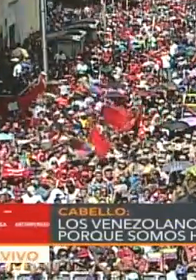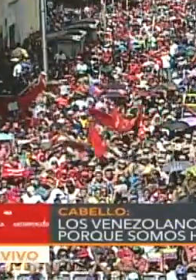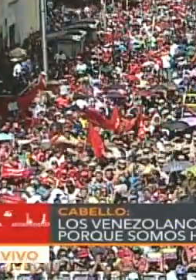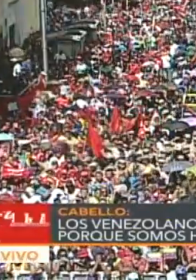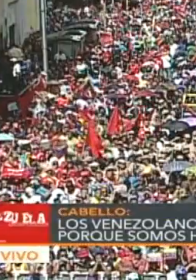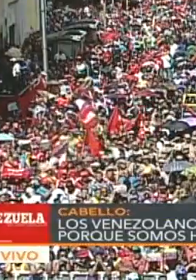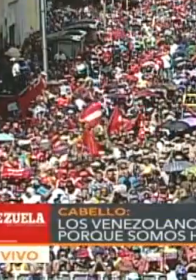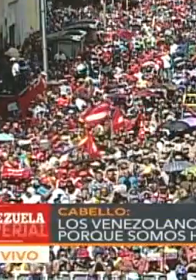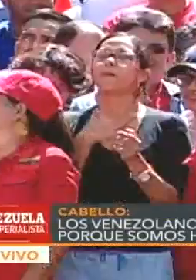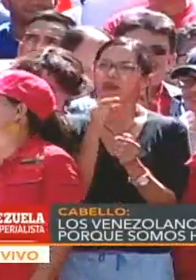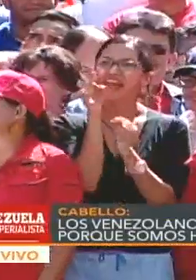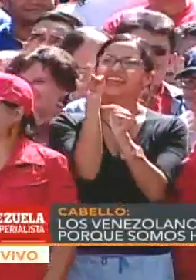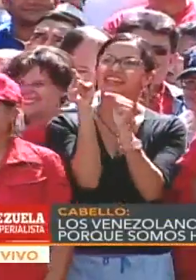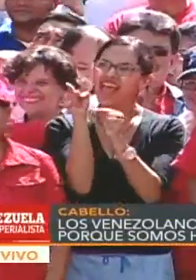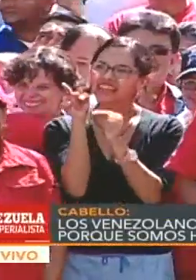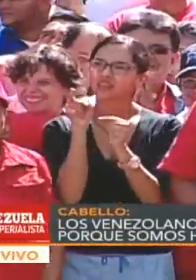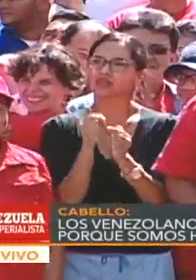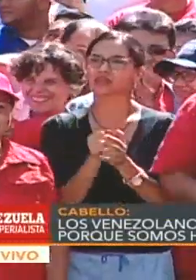¿Pueden ellos